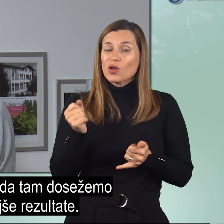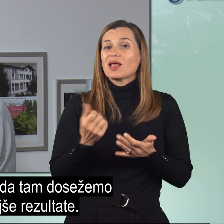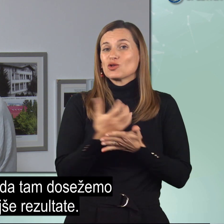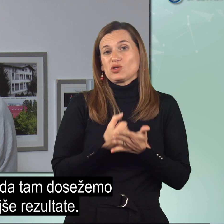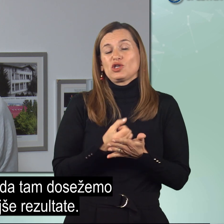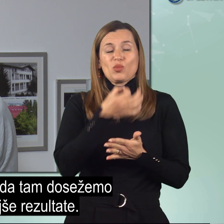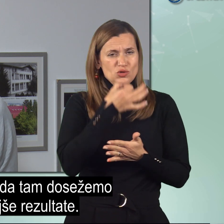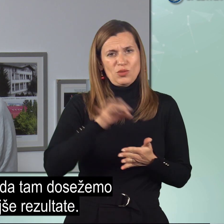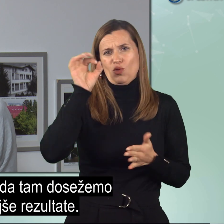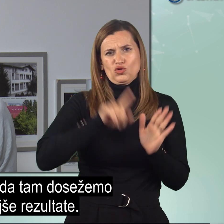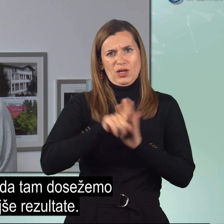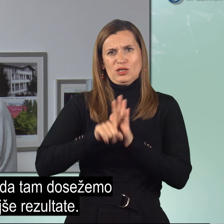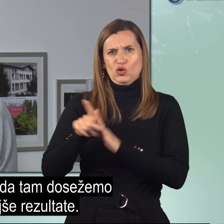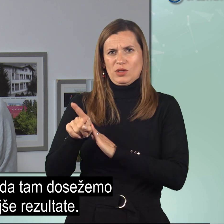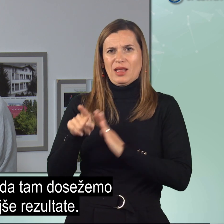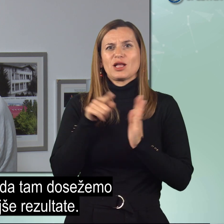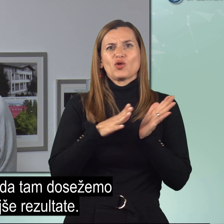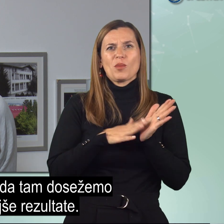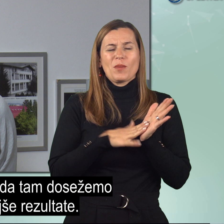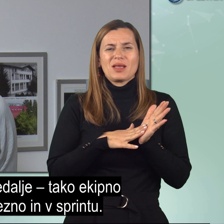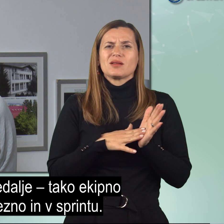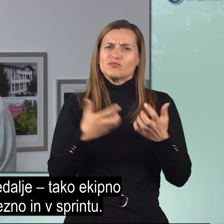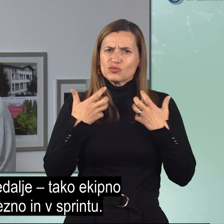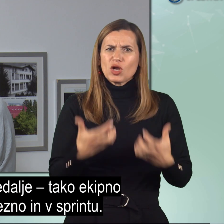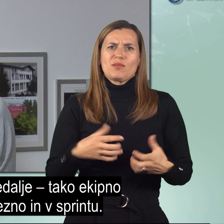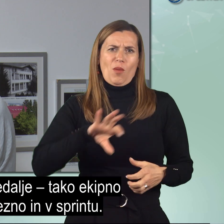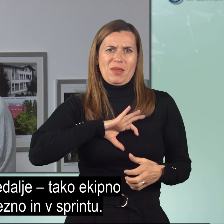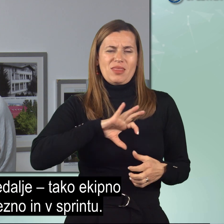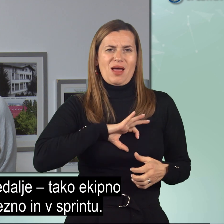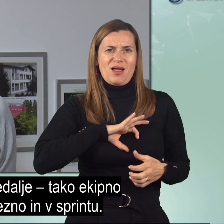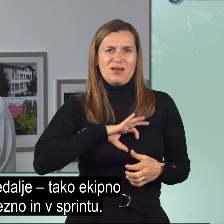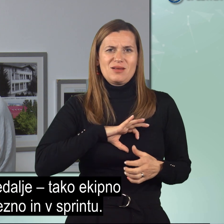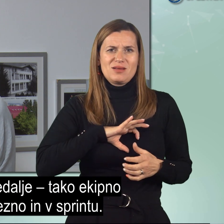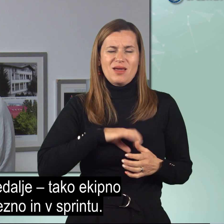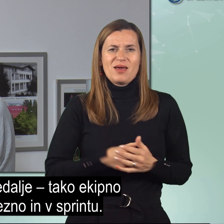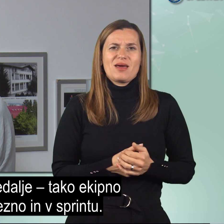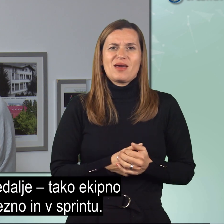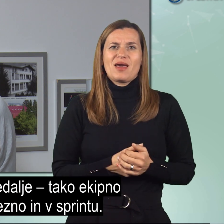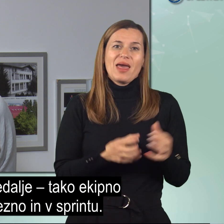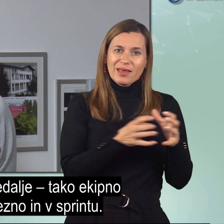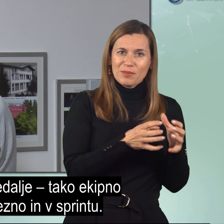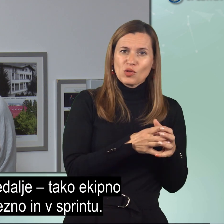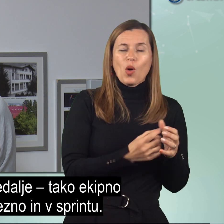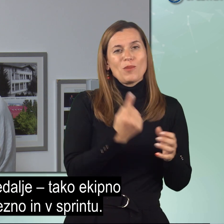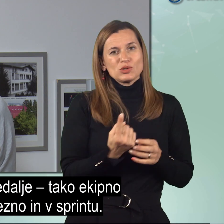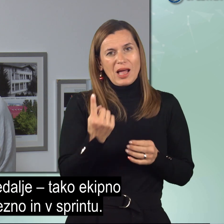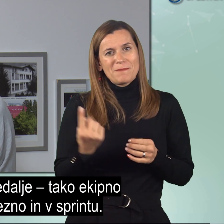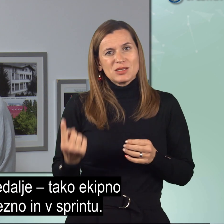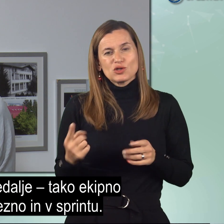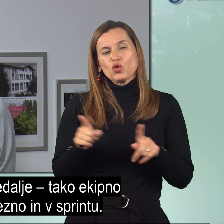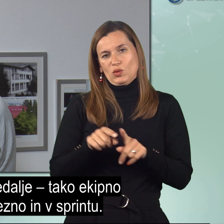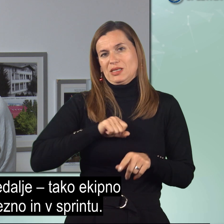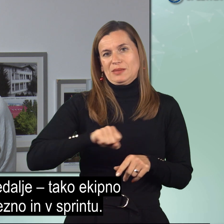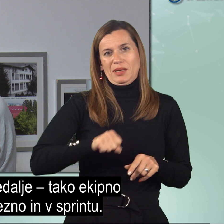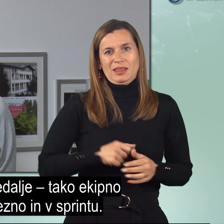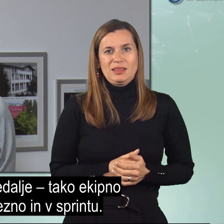da tam dosežemo čim boljše rezultate, se pravi, ciljamo na medalje, tako ekipno, posamezno